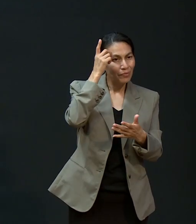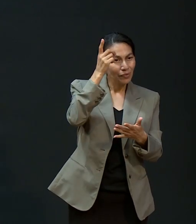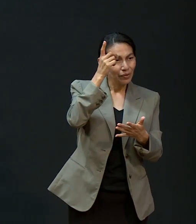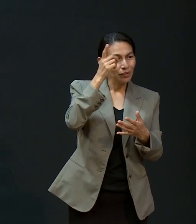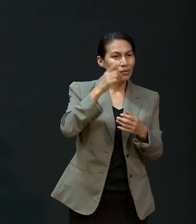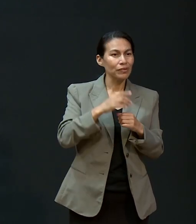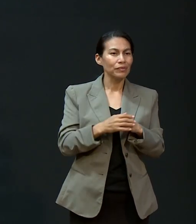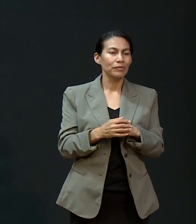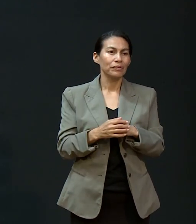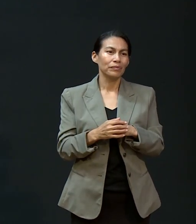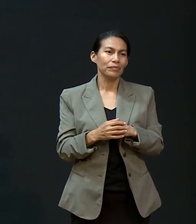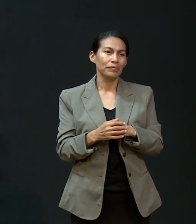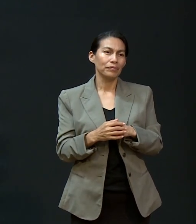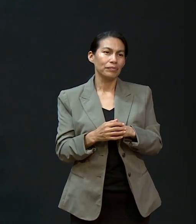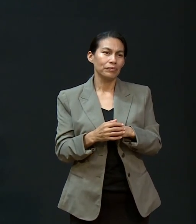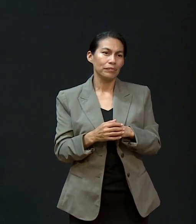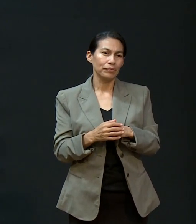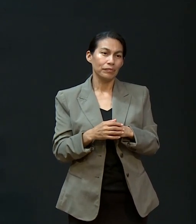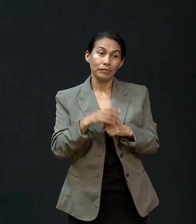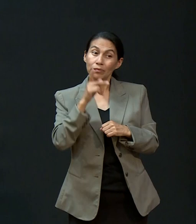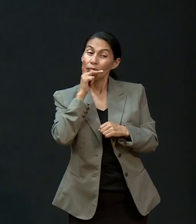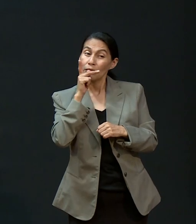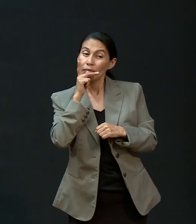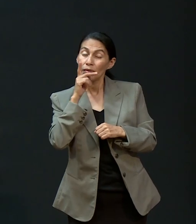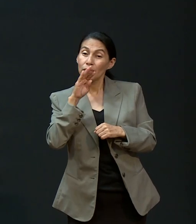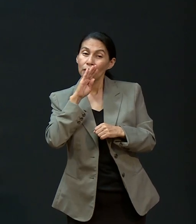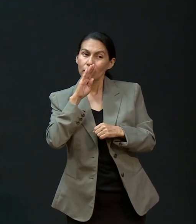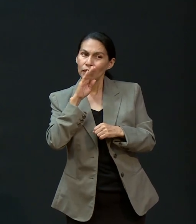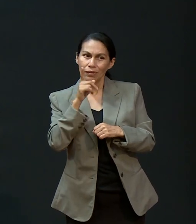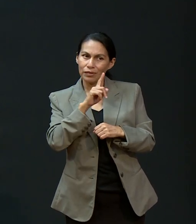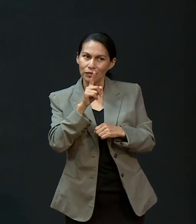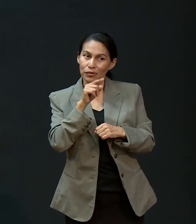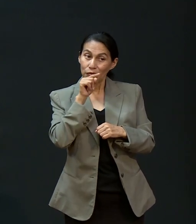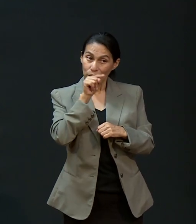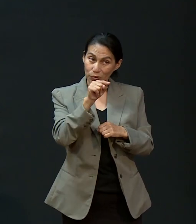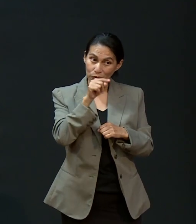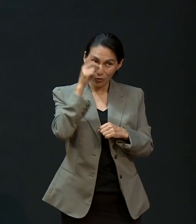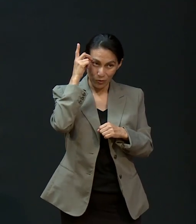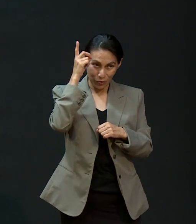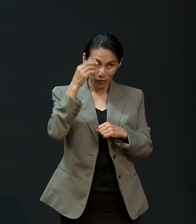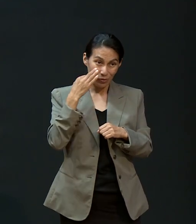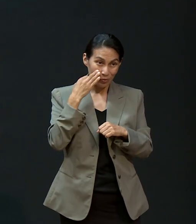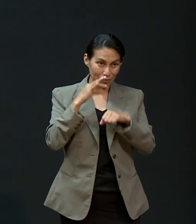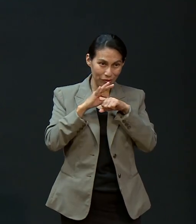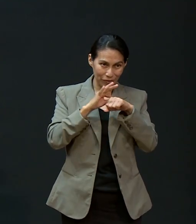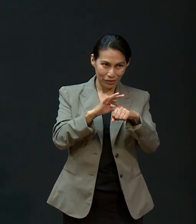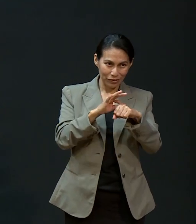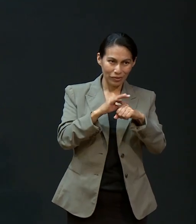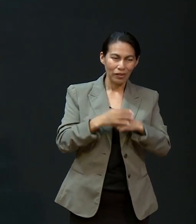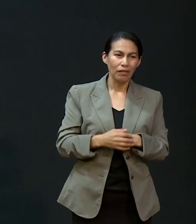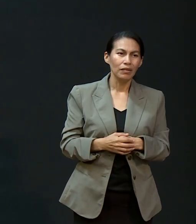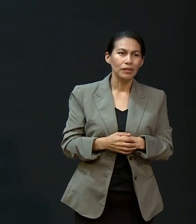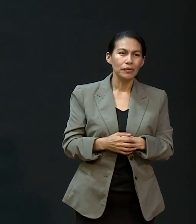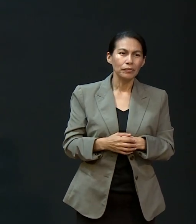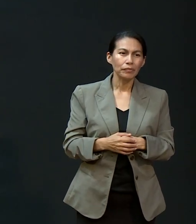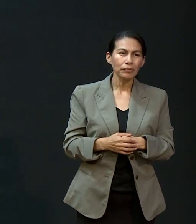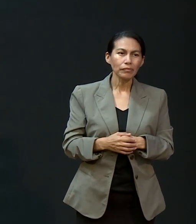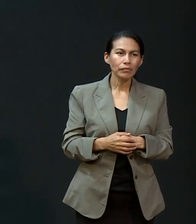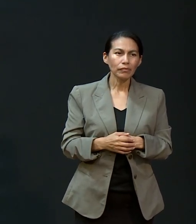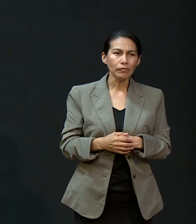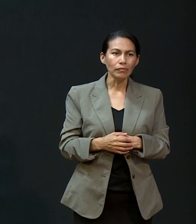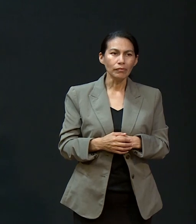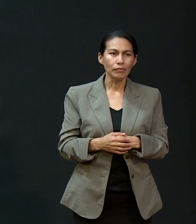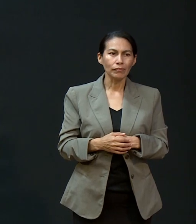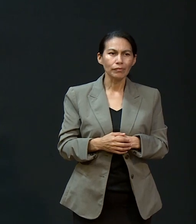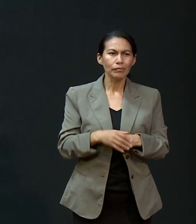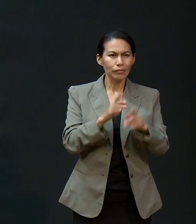donde Dios ya no es tanto el Dios de tus padres, es tu Dios. Dios, el Dios de